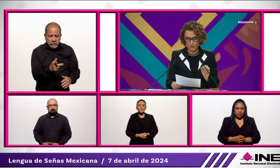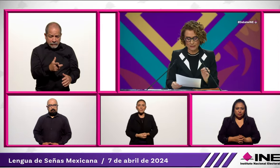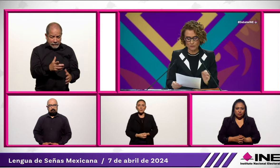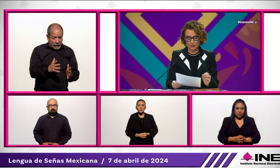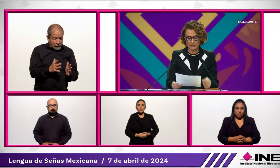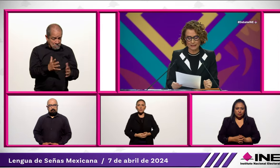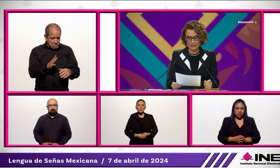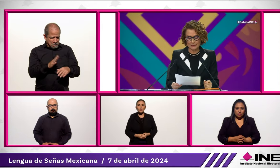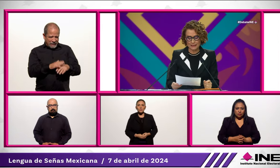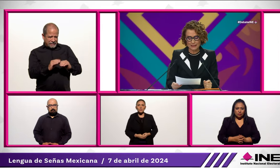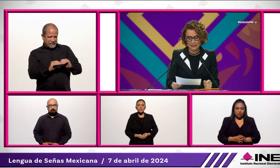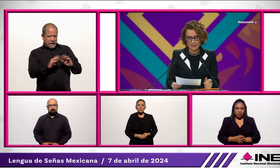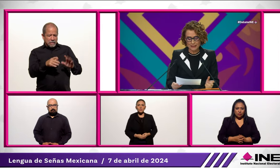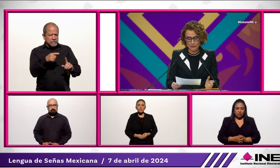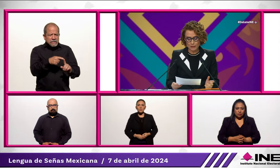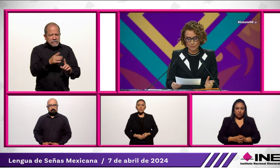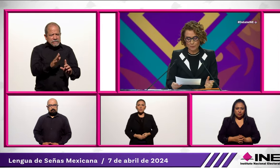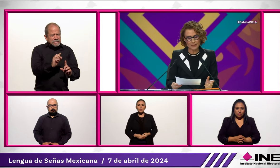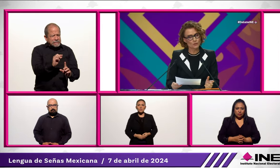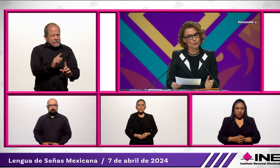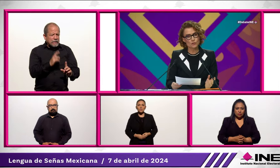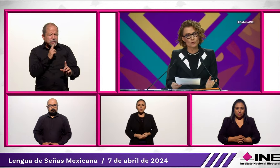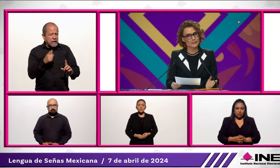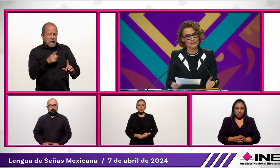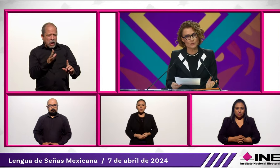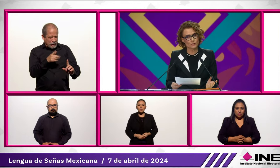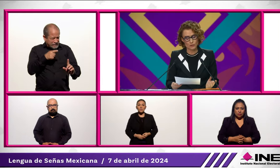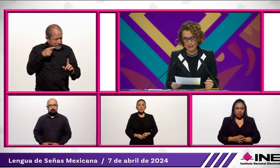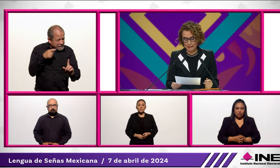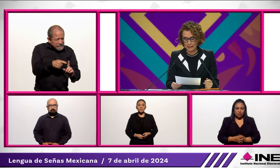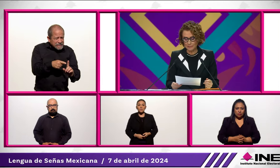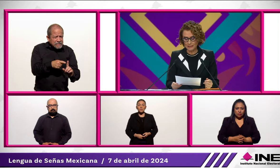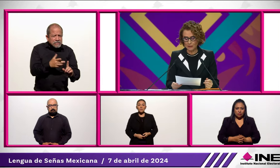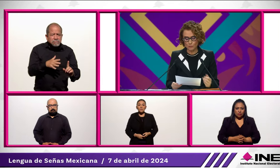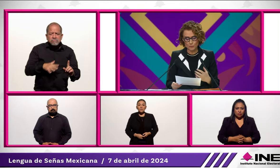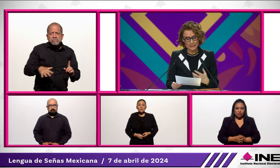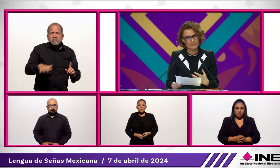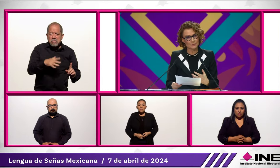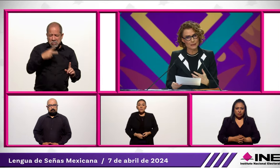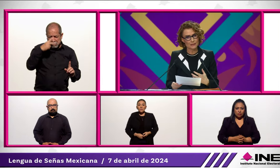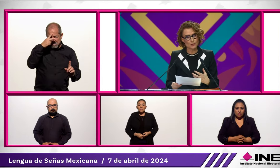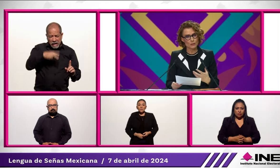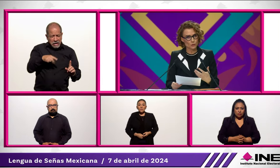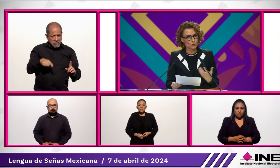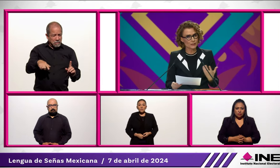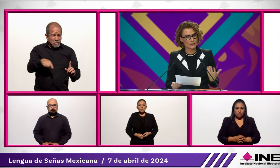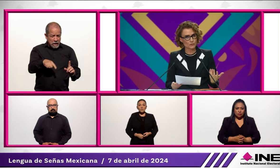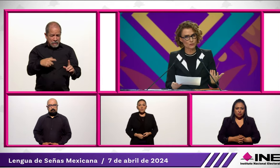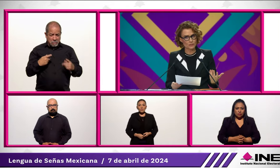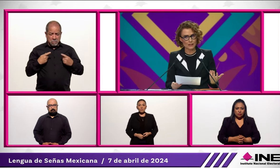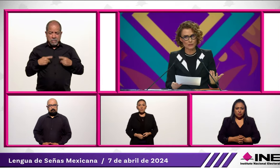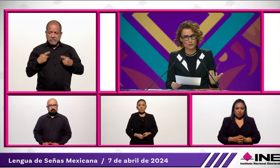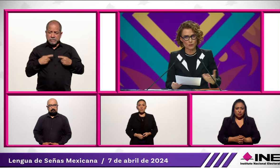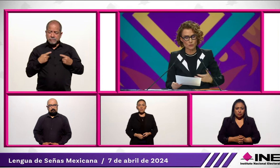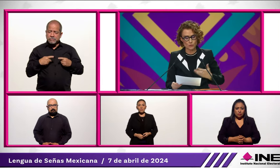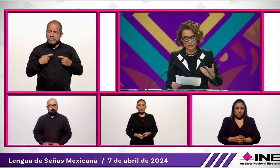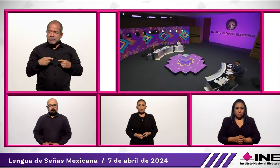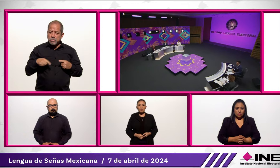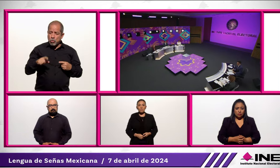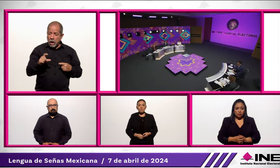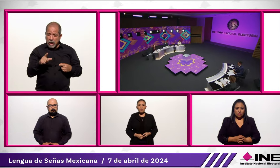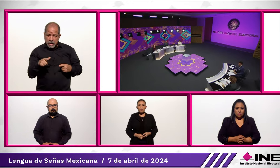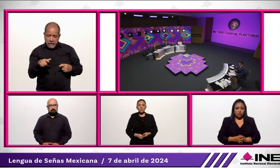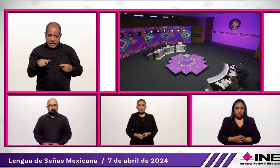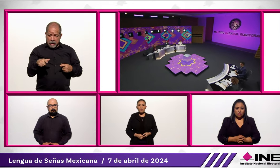tenemos una respuesta concreta, que es: en México la población no es reconocida legalmente como víctima cuando ocurren estos desfalcos, cuando